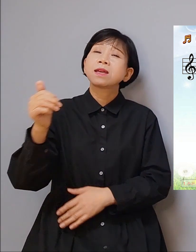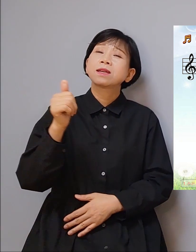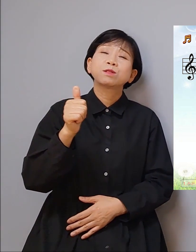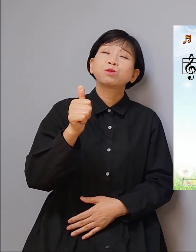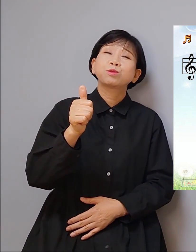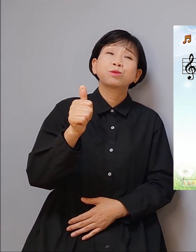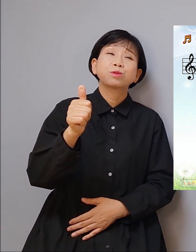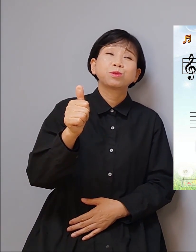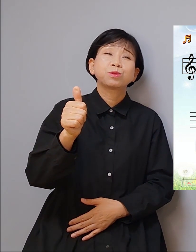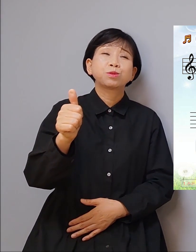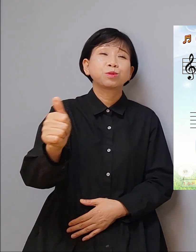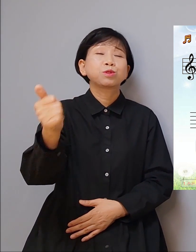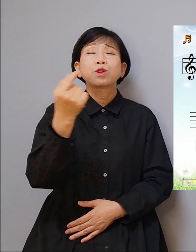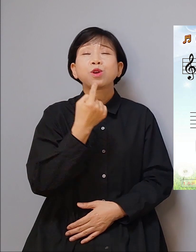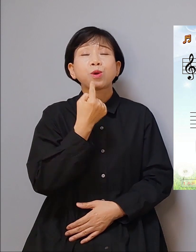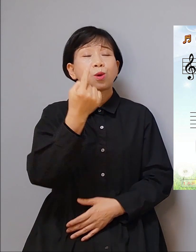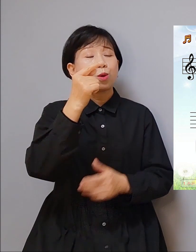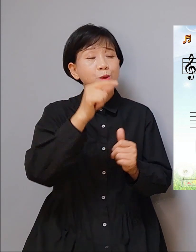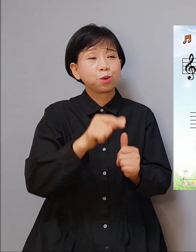예수